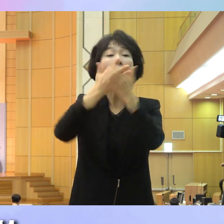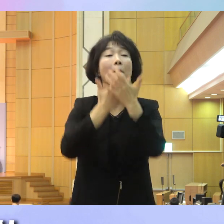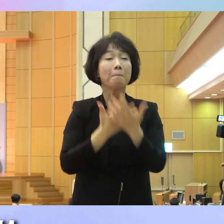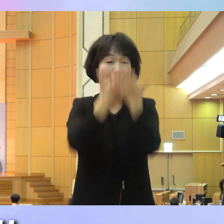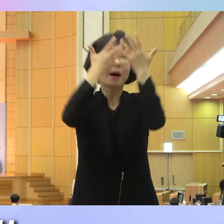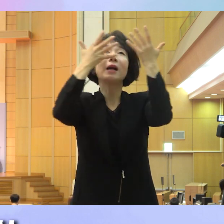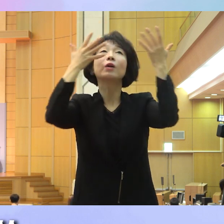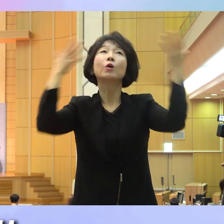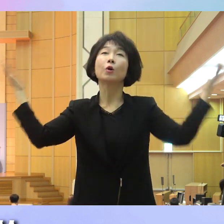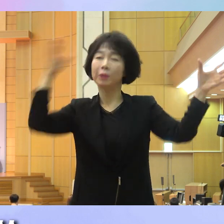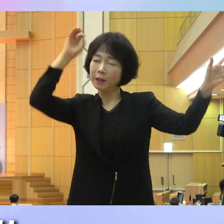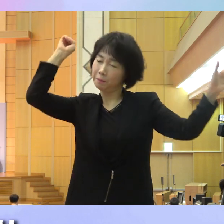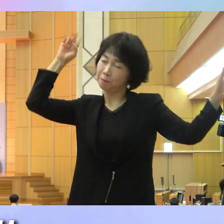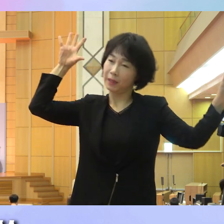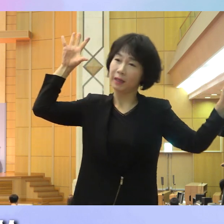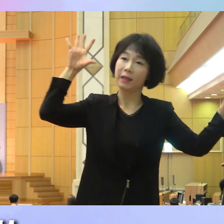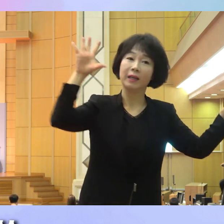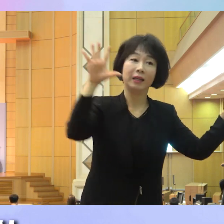사랑합니다.